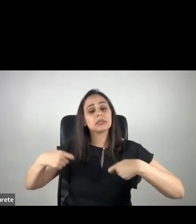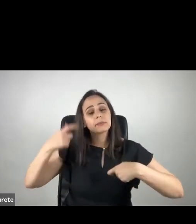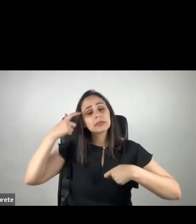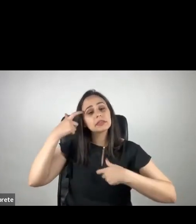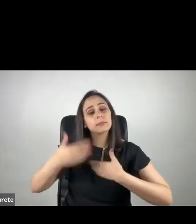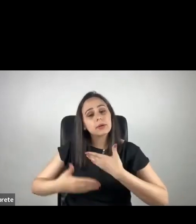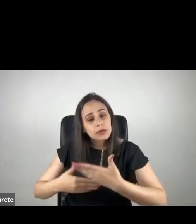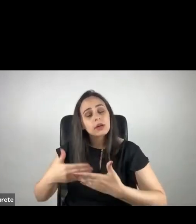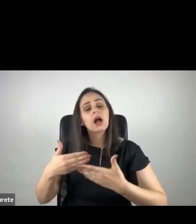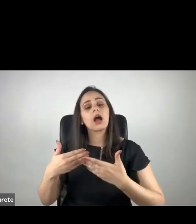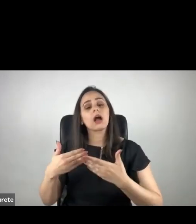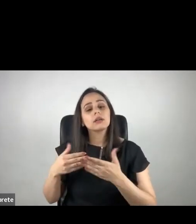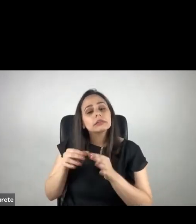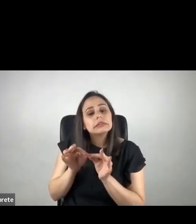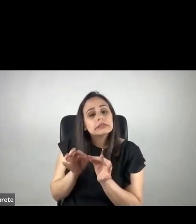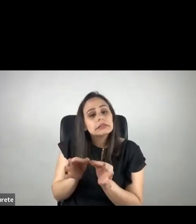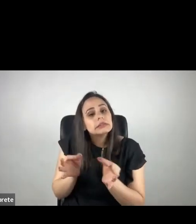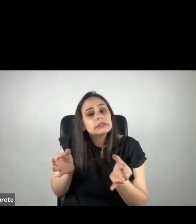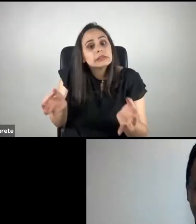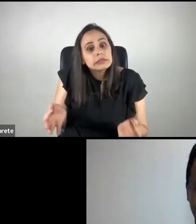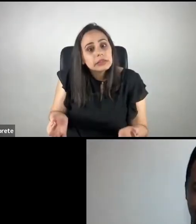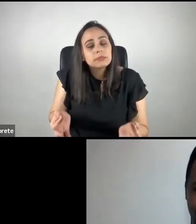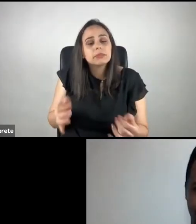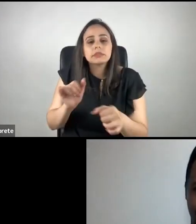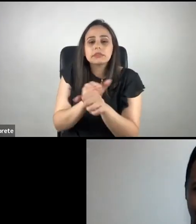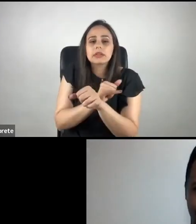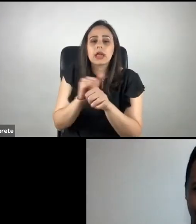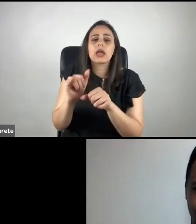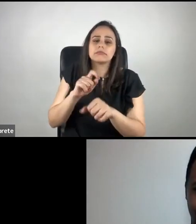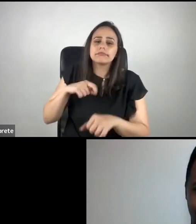A simplificação é